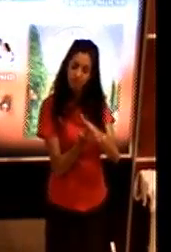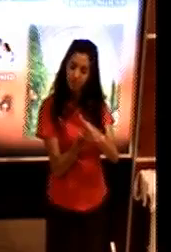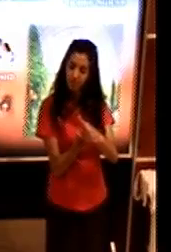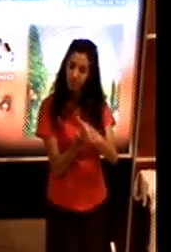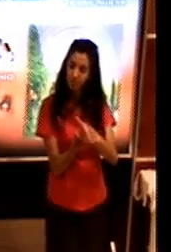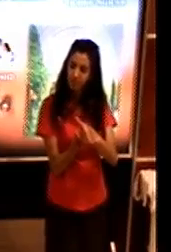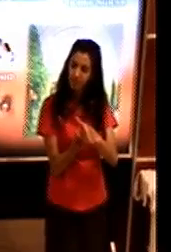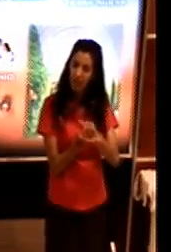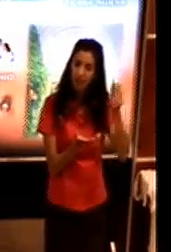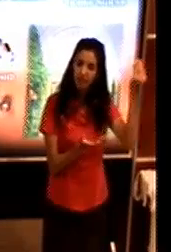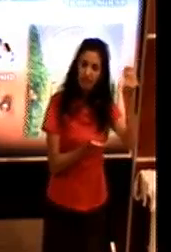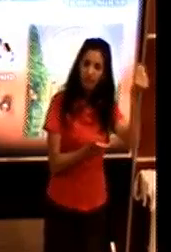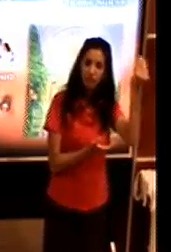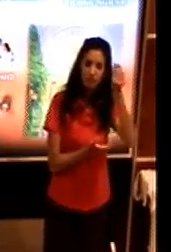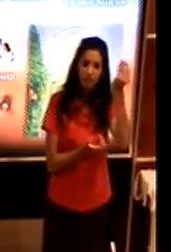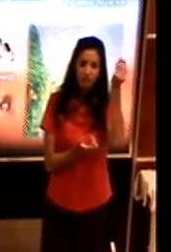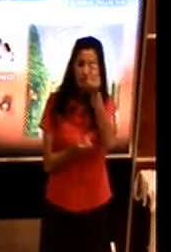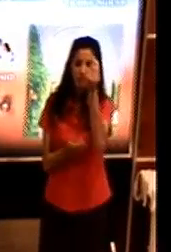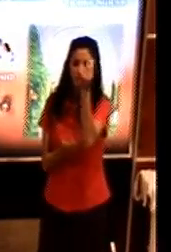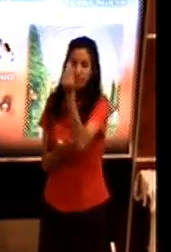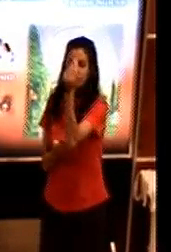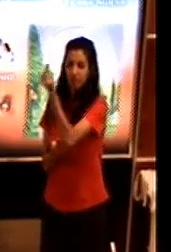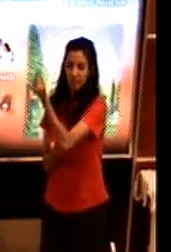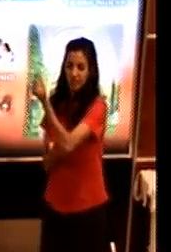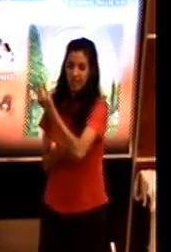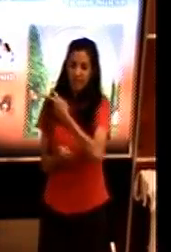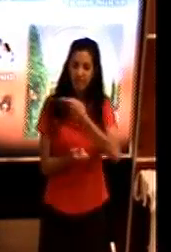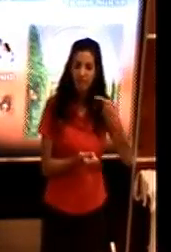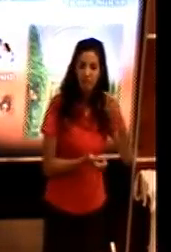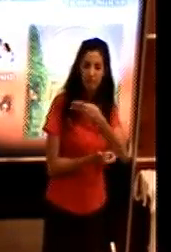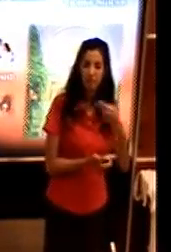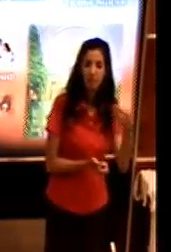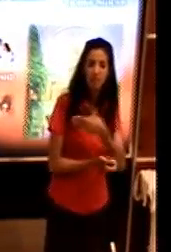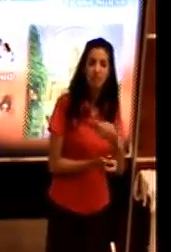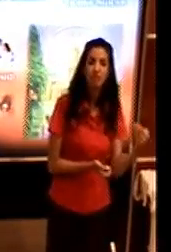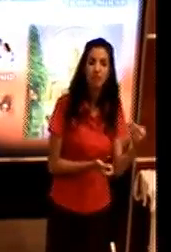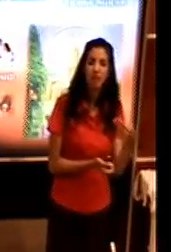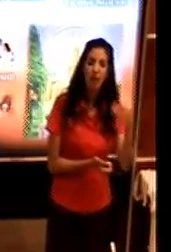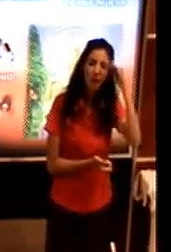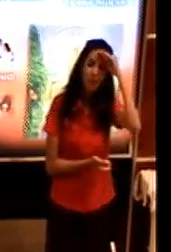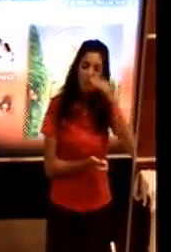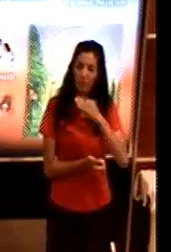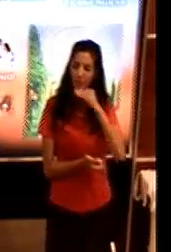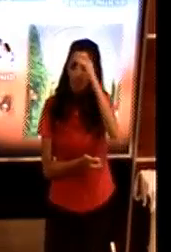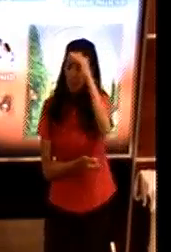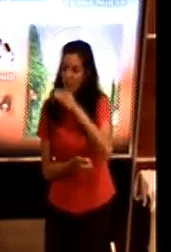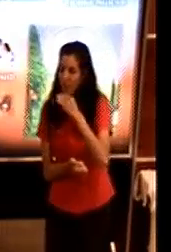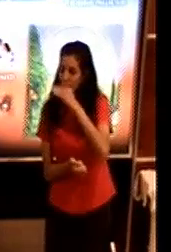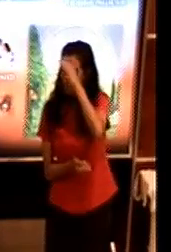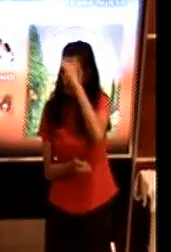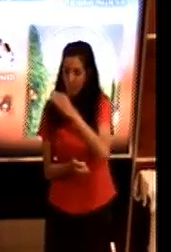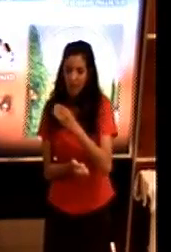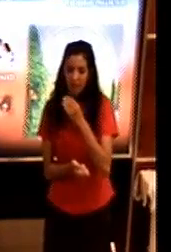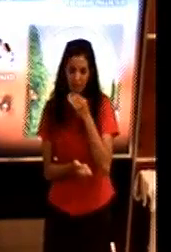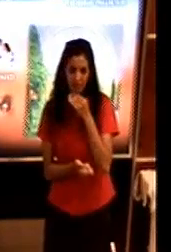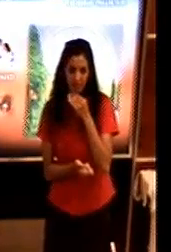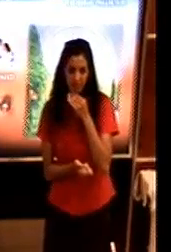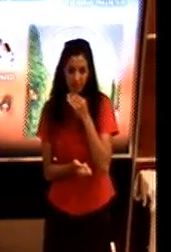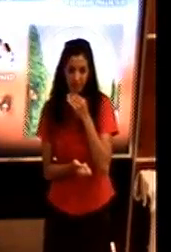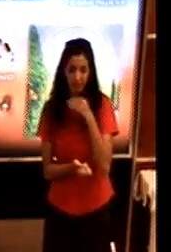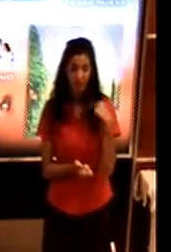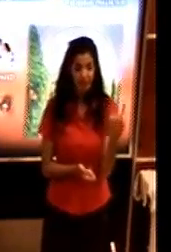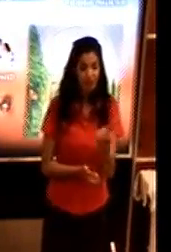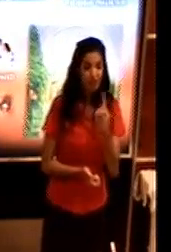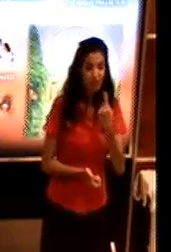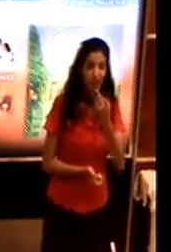cada sábado, de semana en semana y de mes en mes, de acuerdo dice la palabra de Dios, que somos fieles al